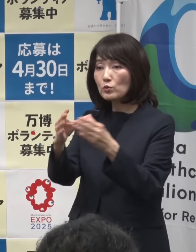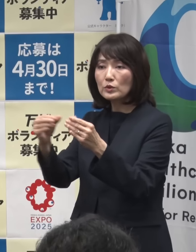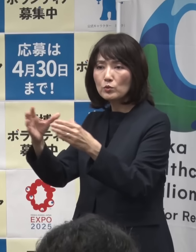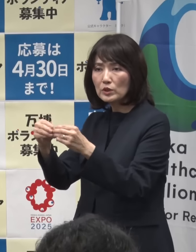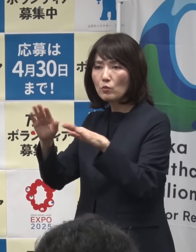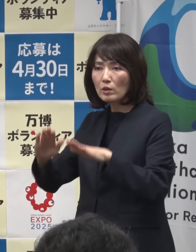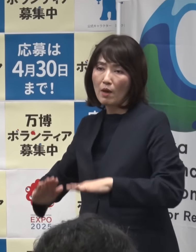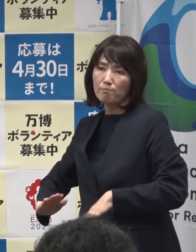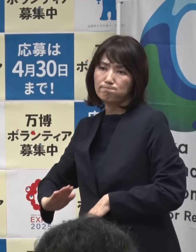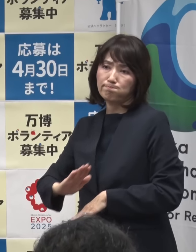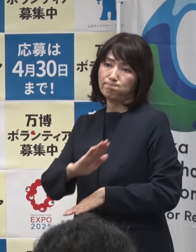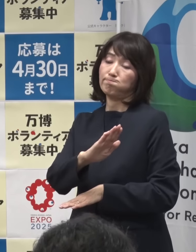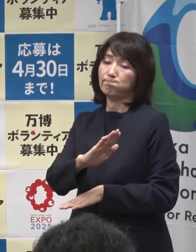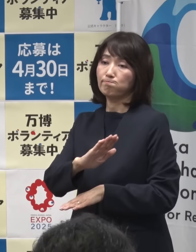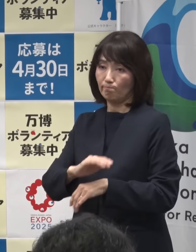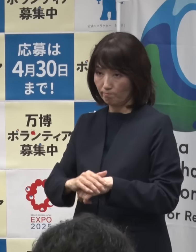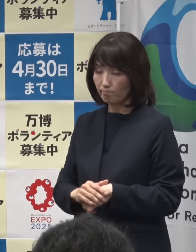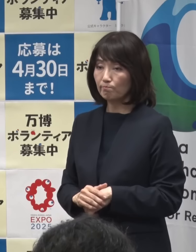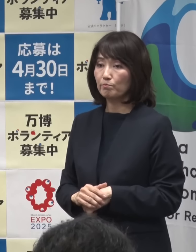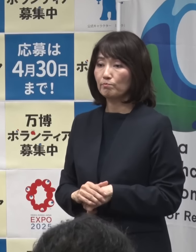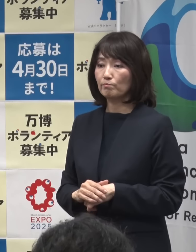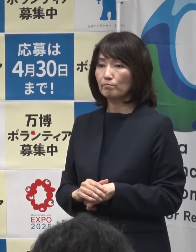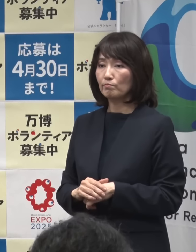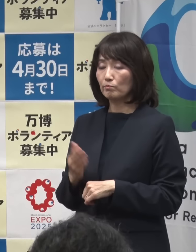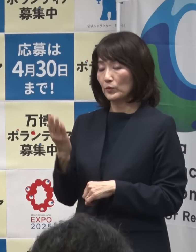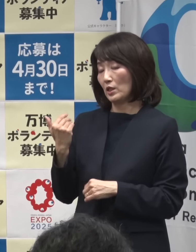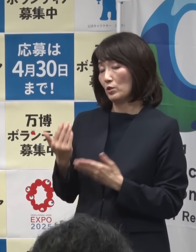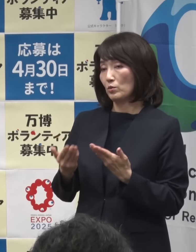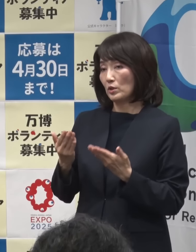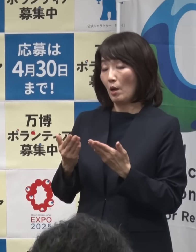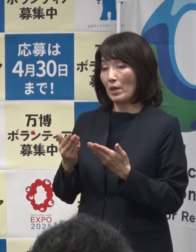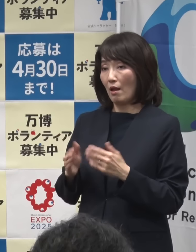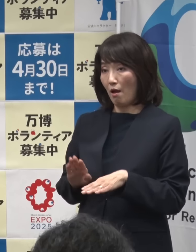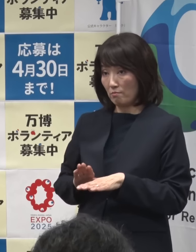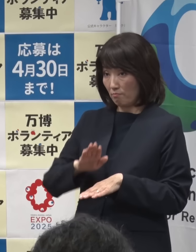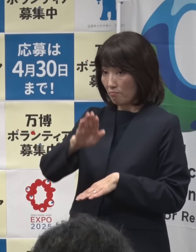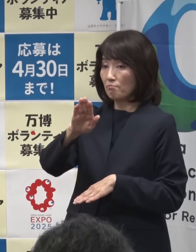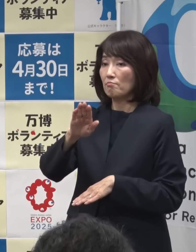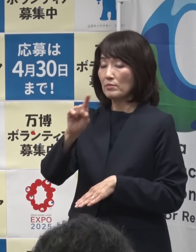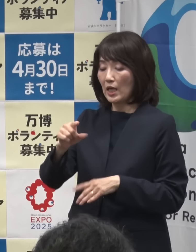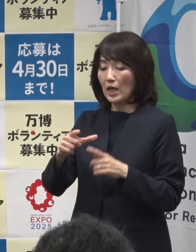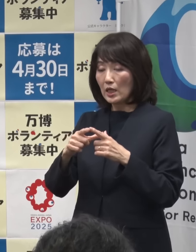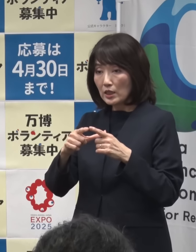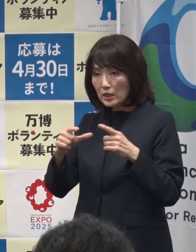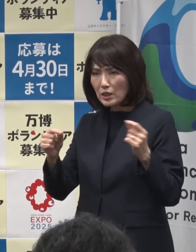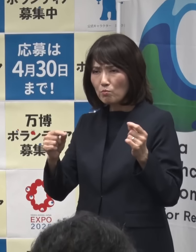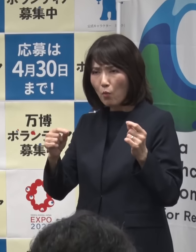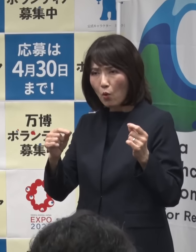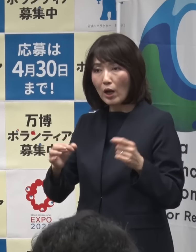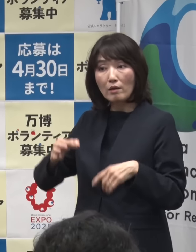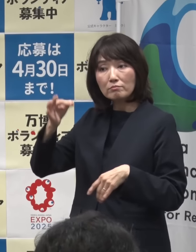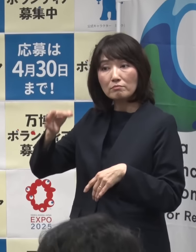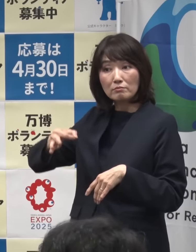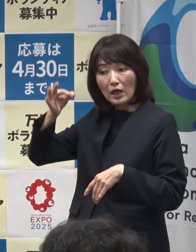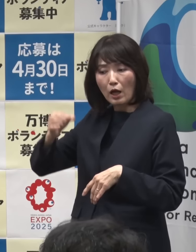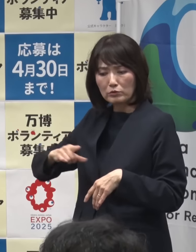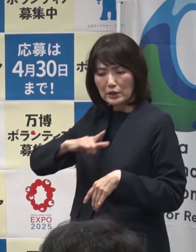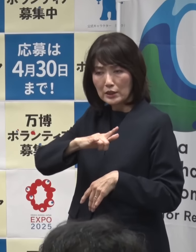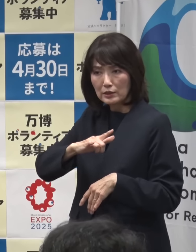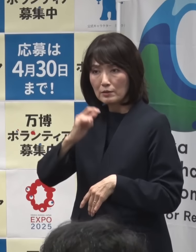成長してますので、購買力も高くなっている昔よりですね、そしたら日本が高くて生きにくいエリアじゃなくてもうなくなってき